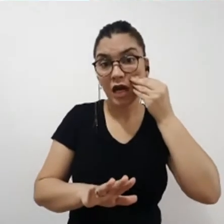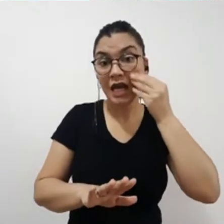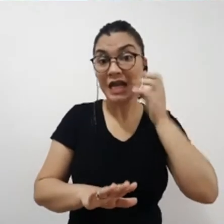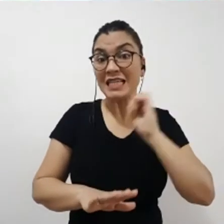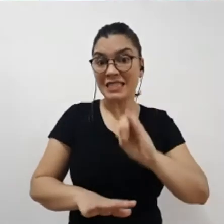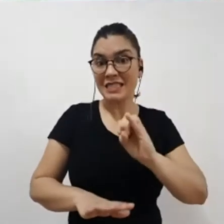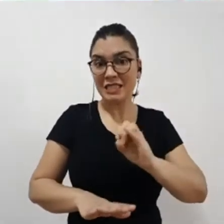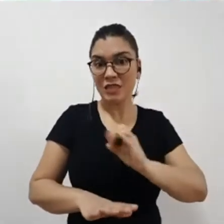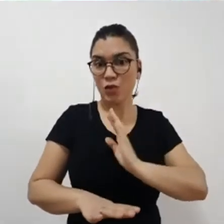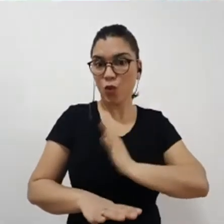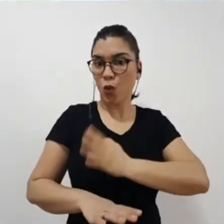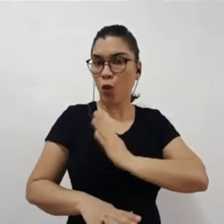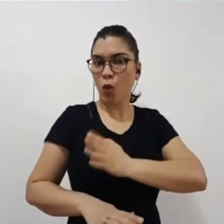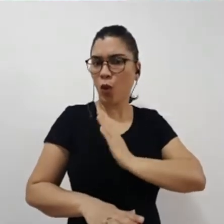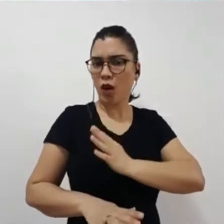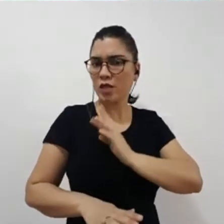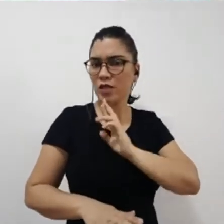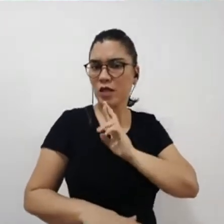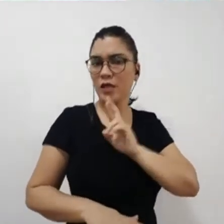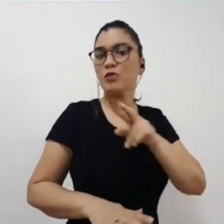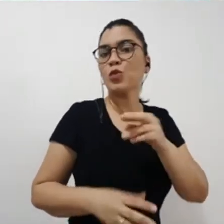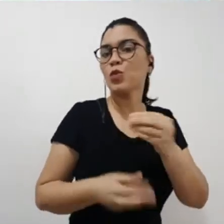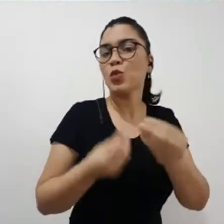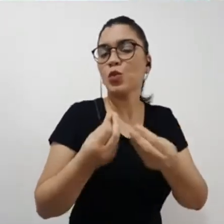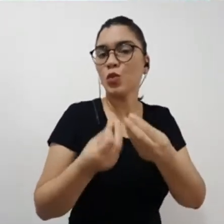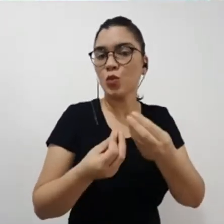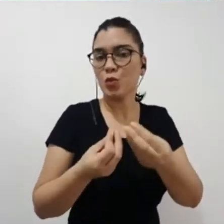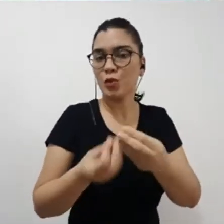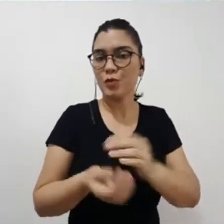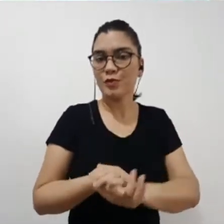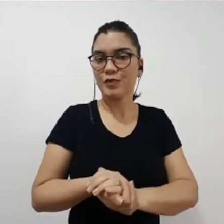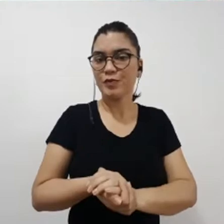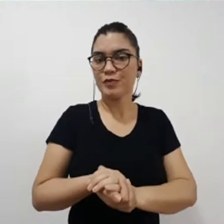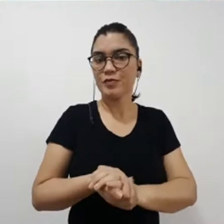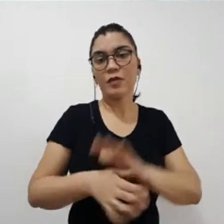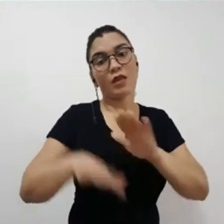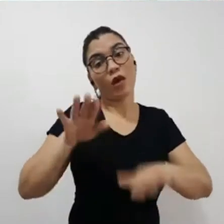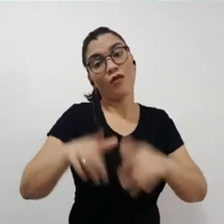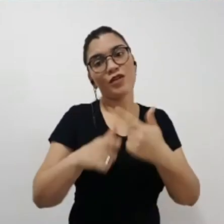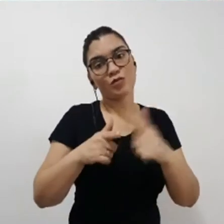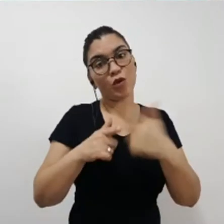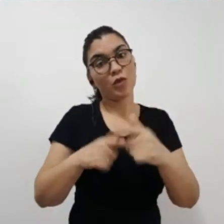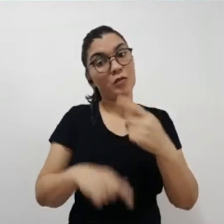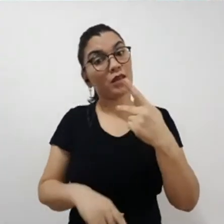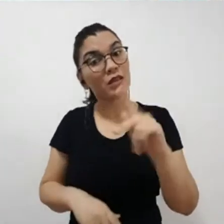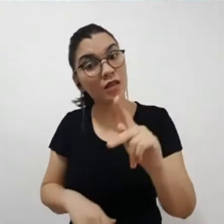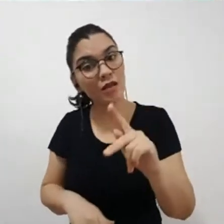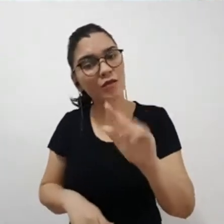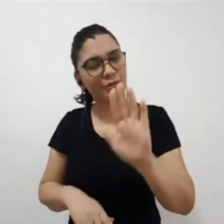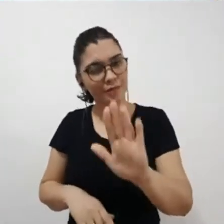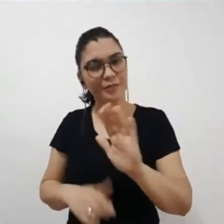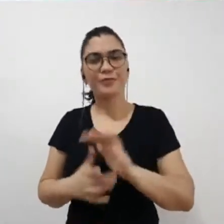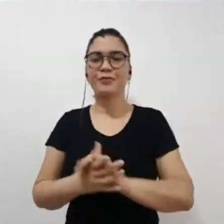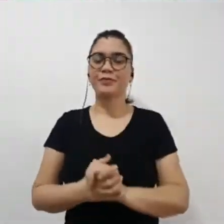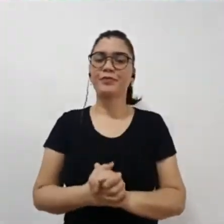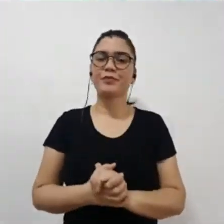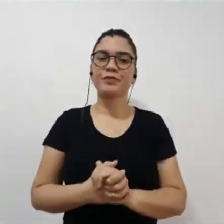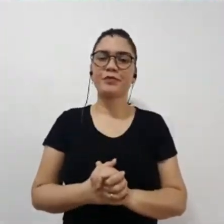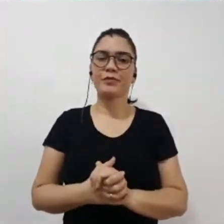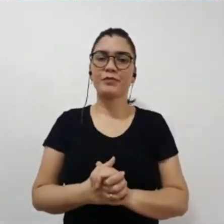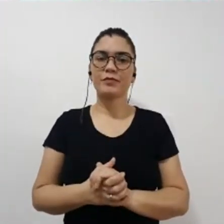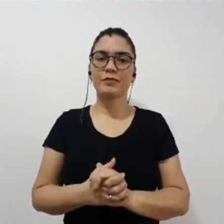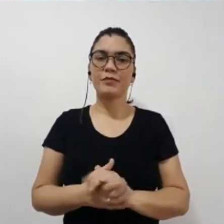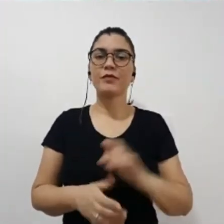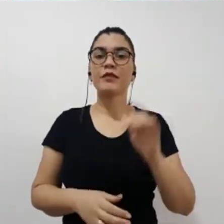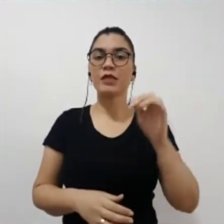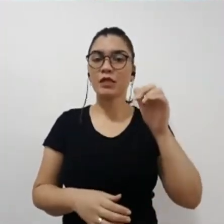provação revela o teu problema. Certo? Imagina o seguinte.